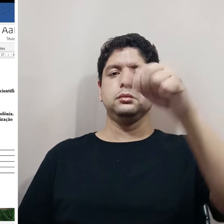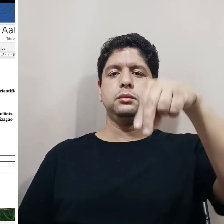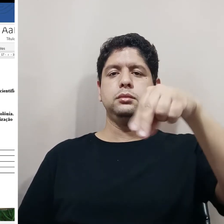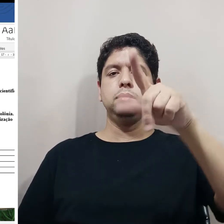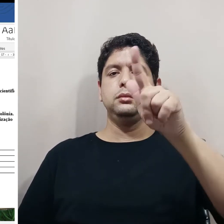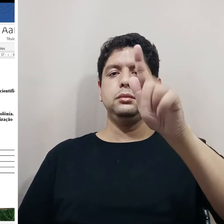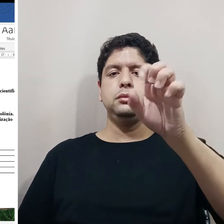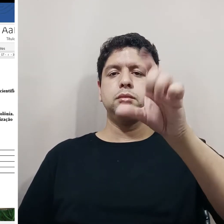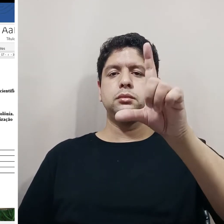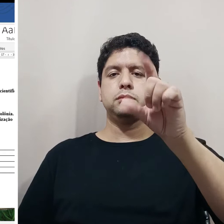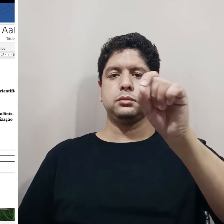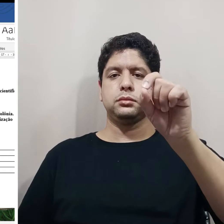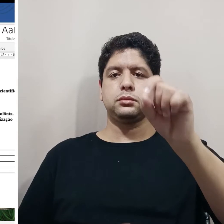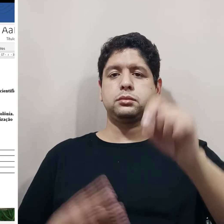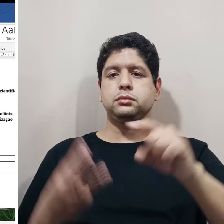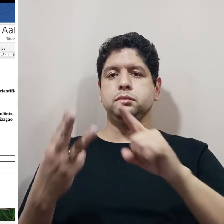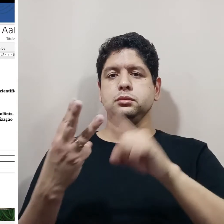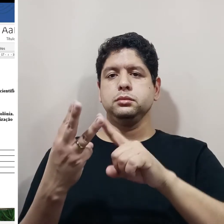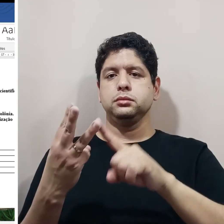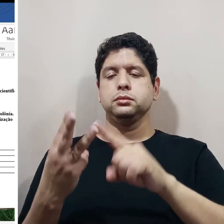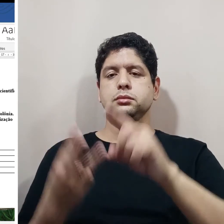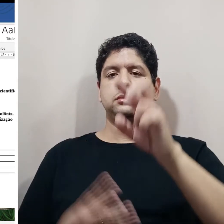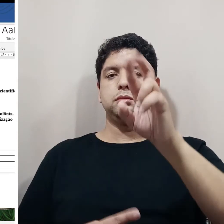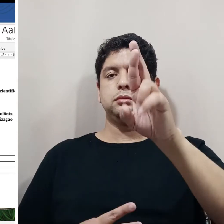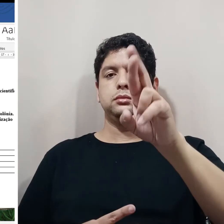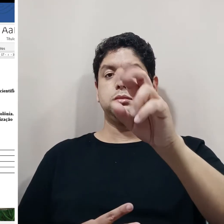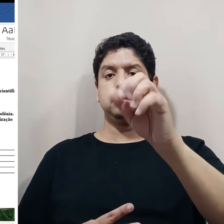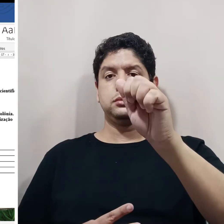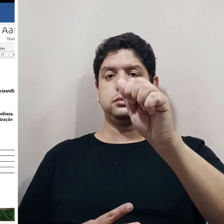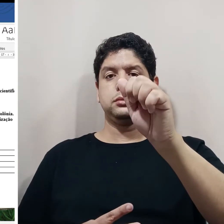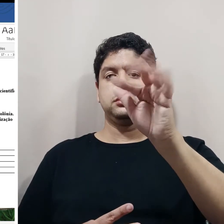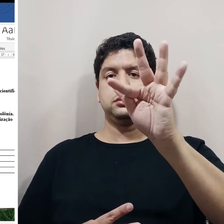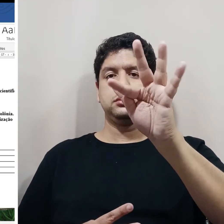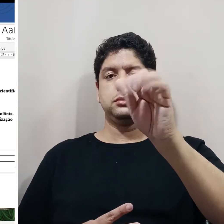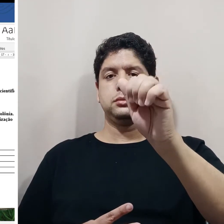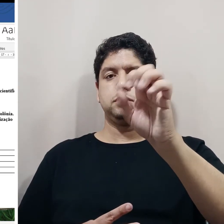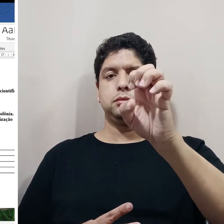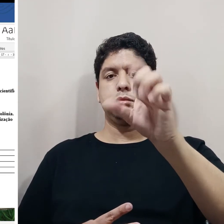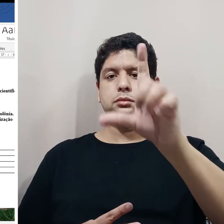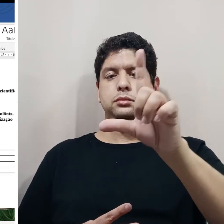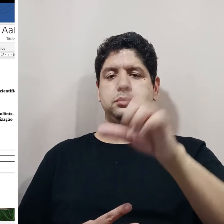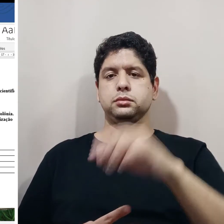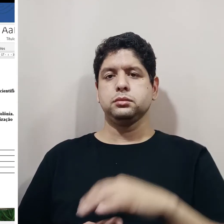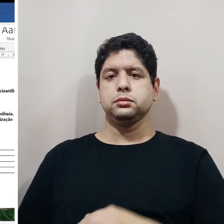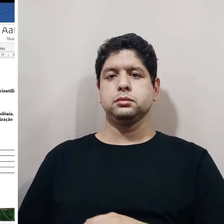de todos, né? O Michelangelo,